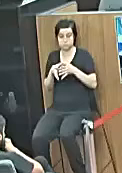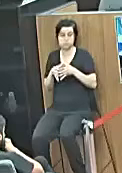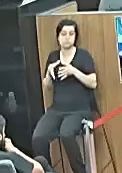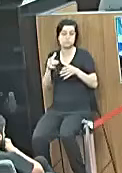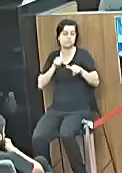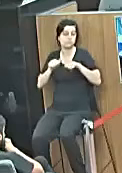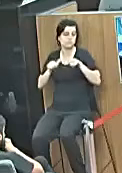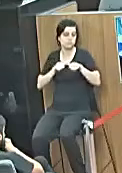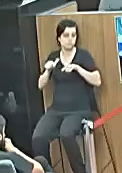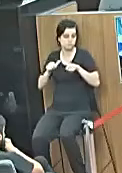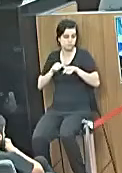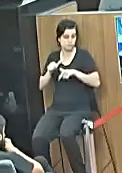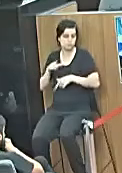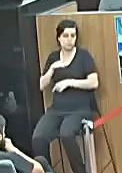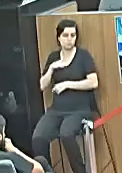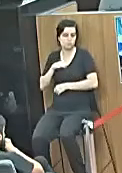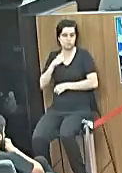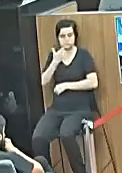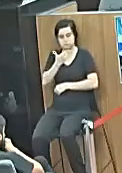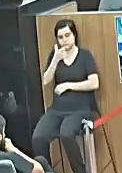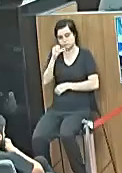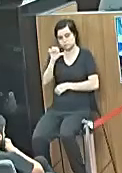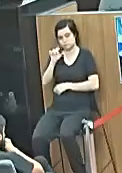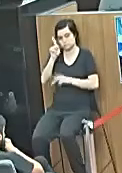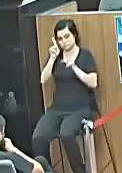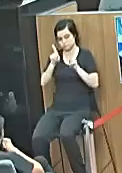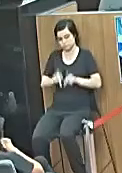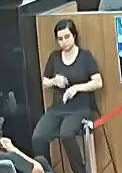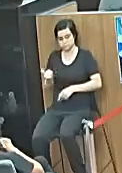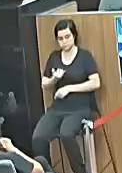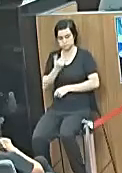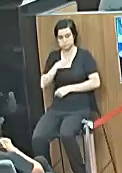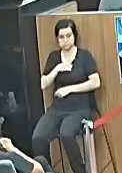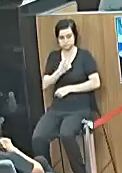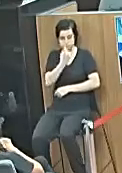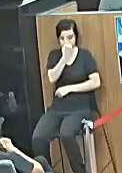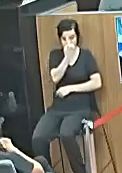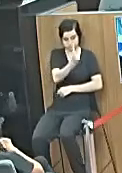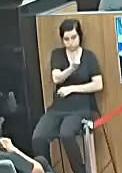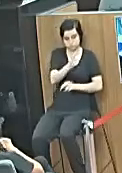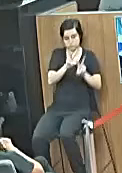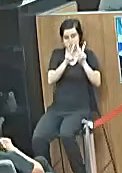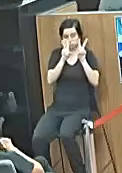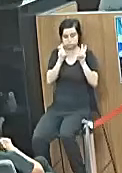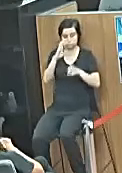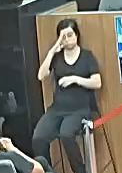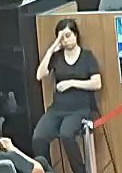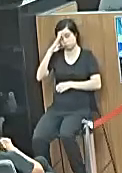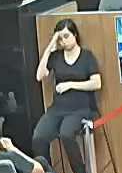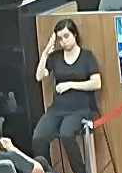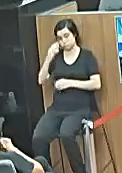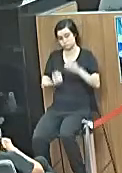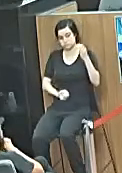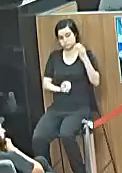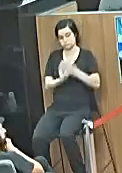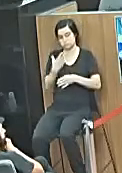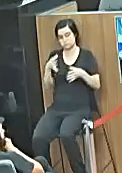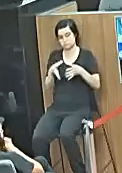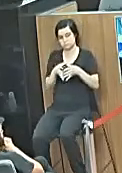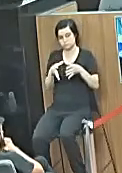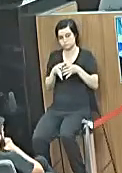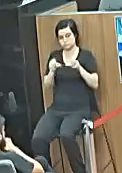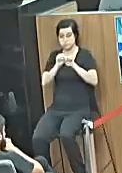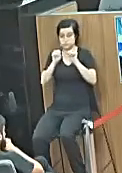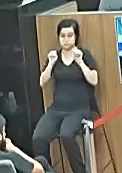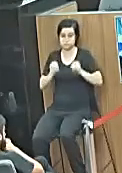de 29 pessoas identificou uma área de interesse que conformou o grupo sistema